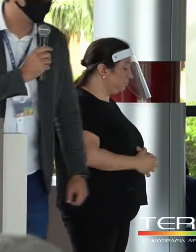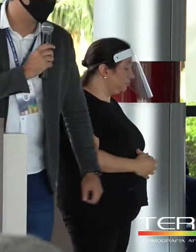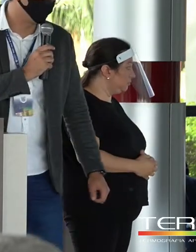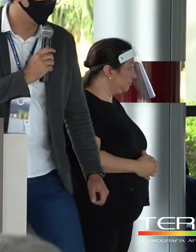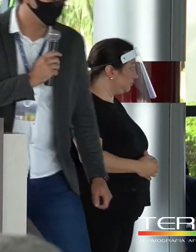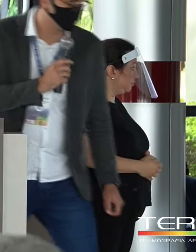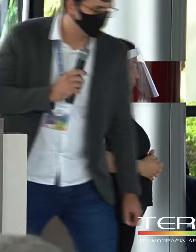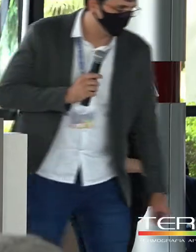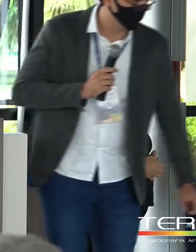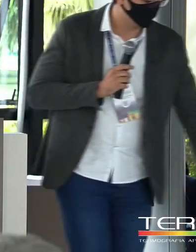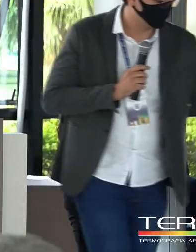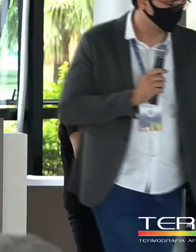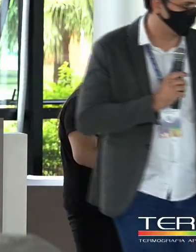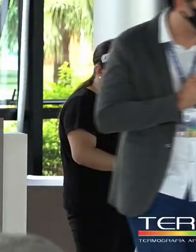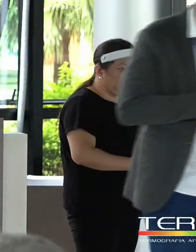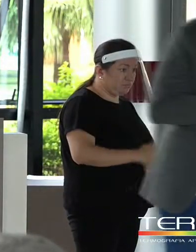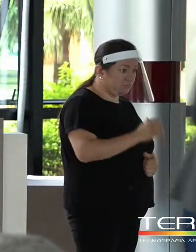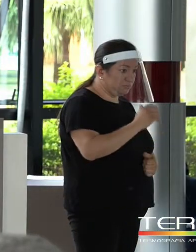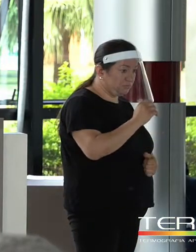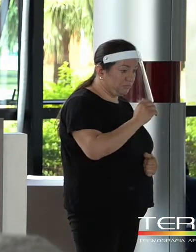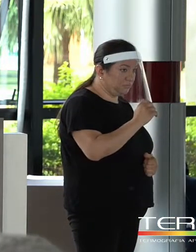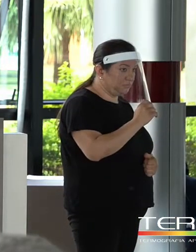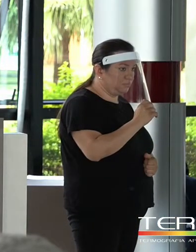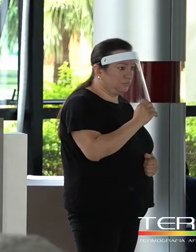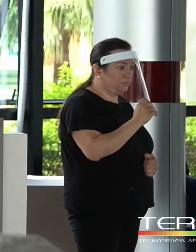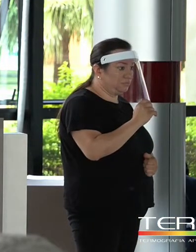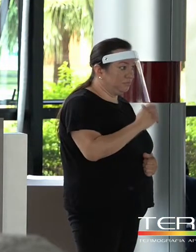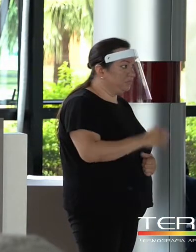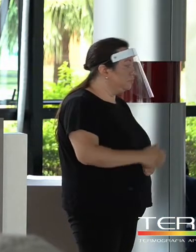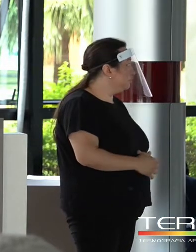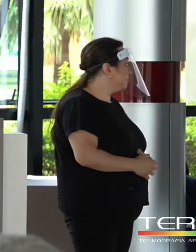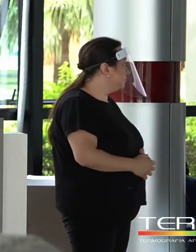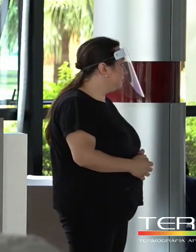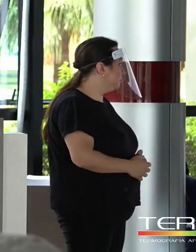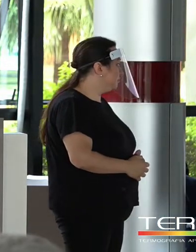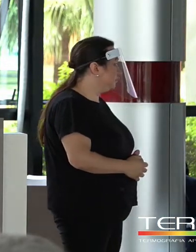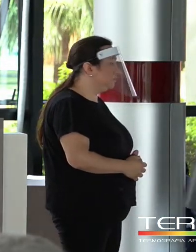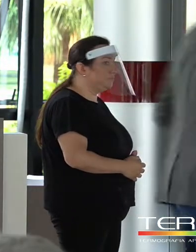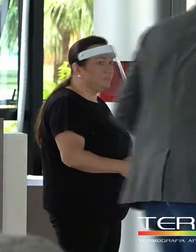Deixa eu licença. Só se colocar aqui.